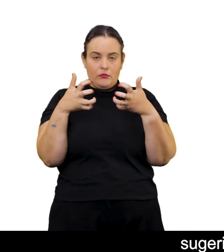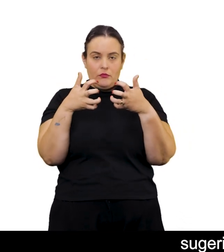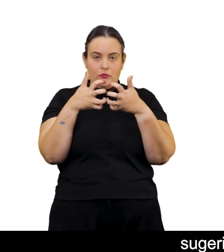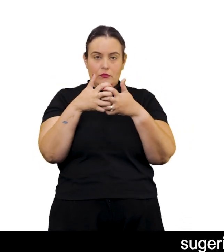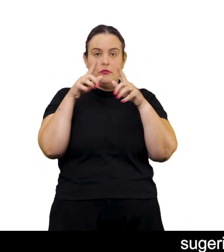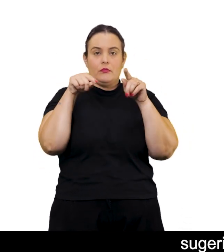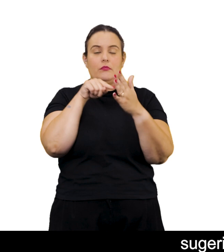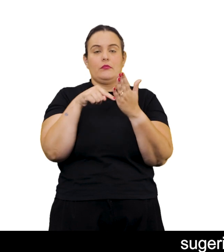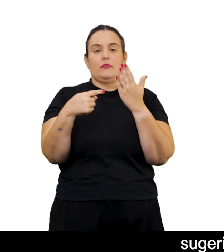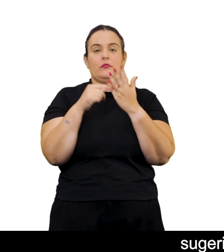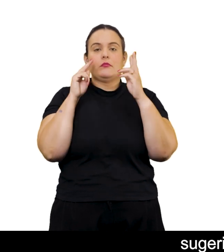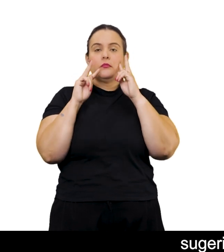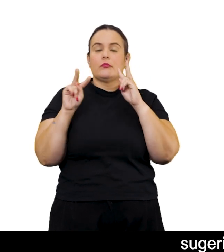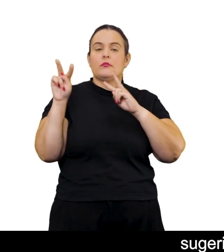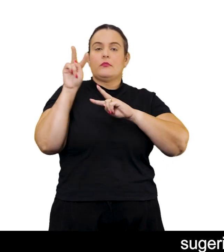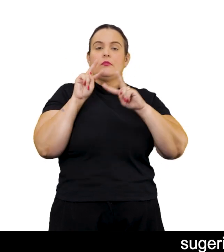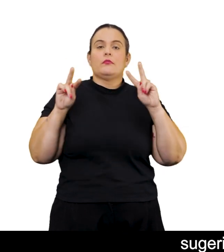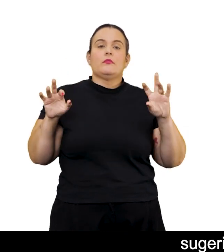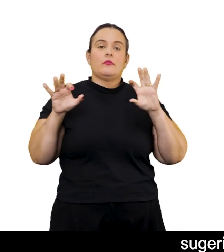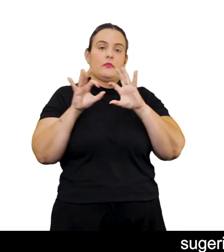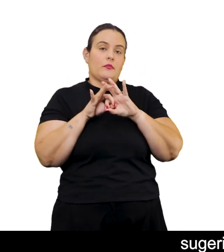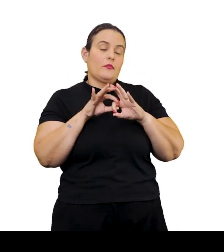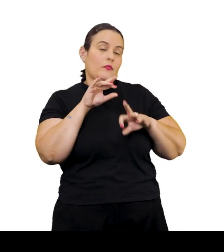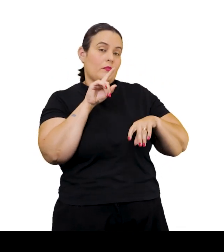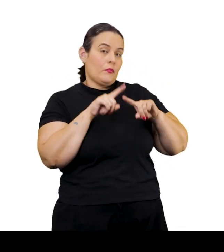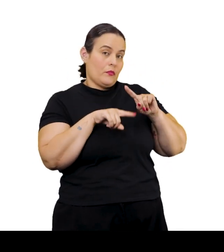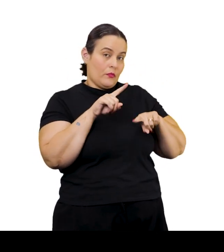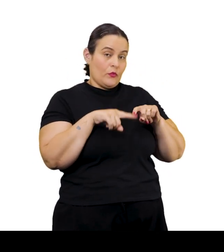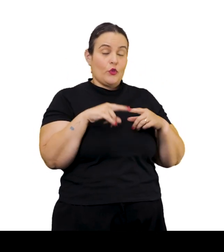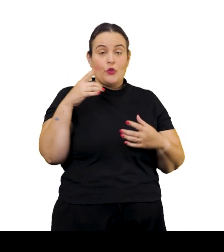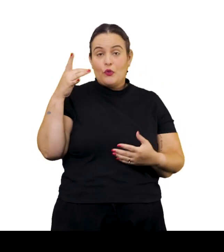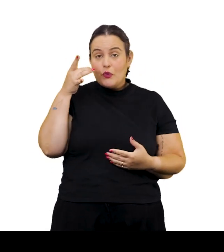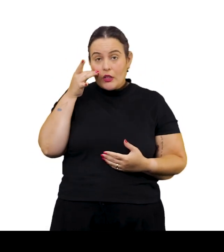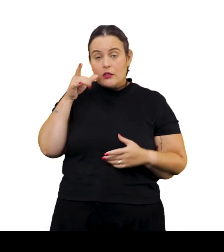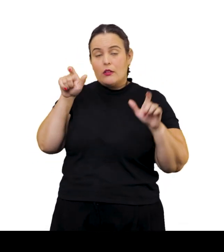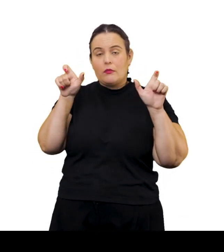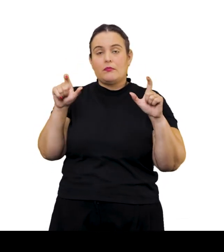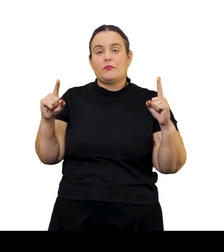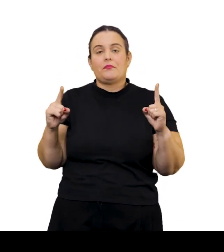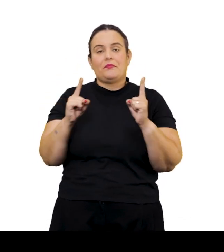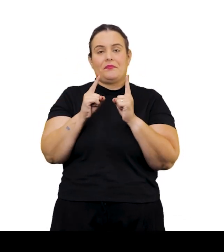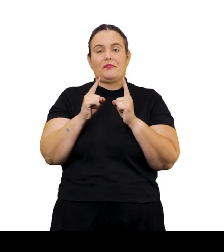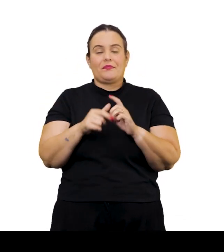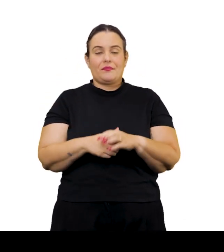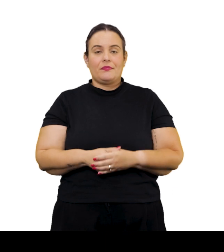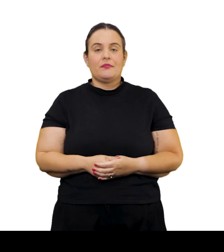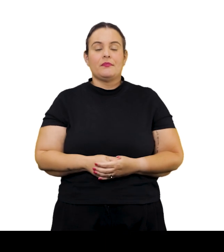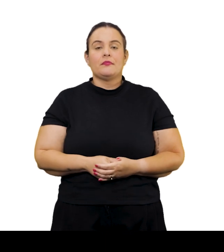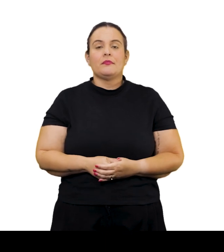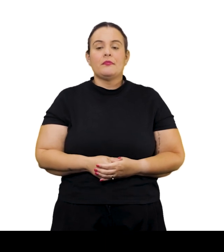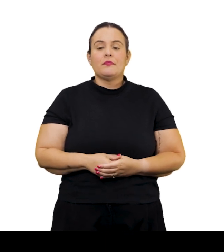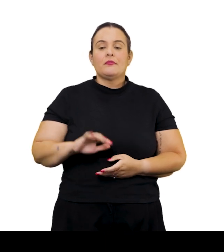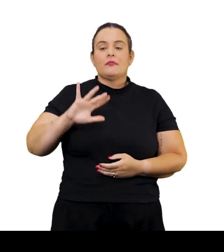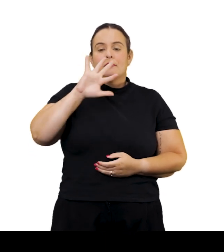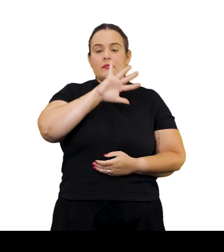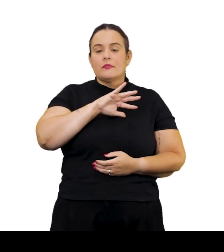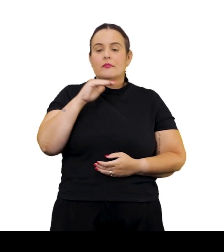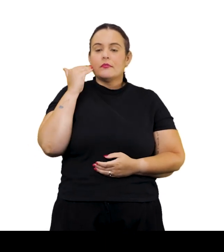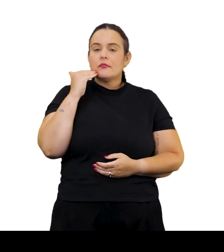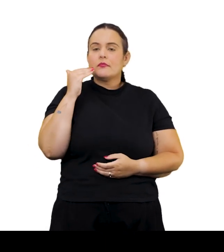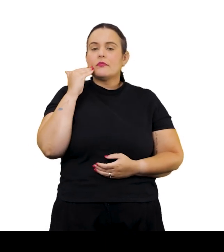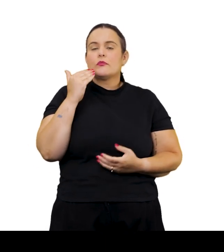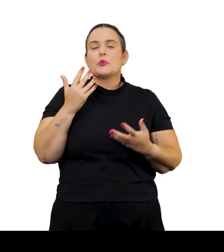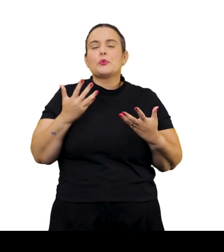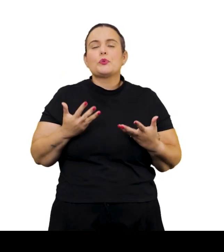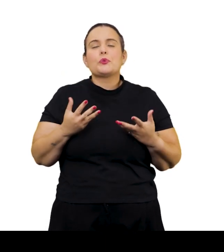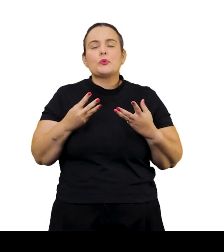uma metáfora visual para a conexão emocional e física entre os sujeitos representados. O fundo, em um rosa suave